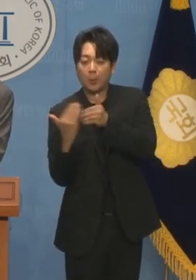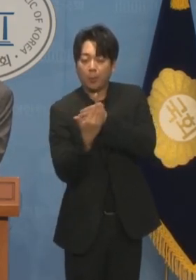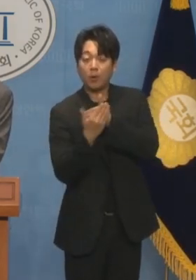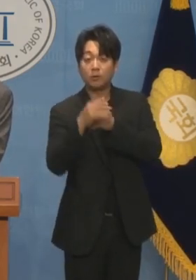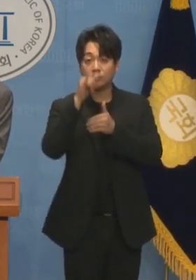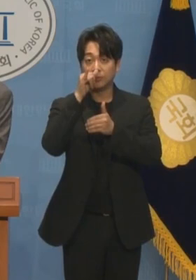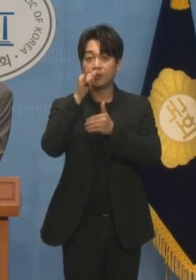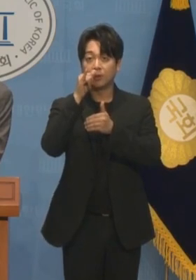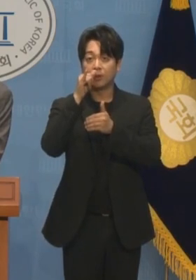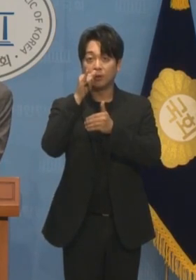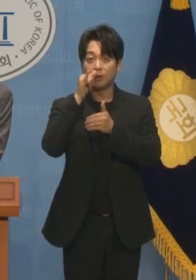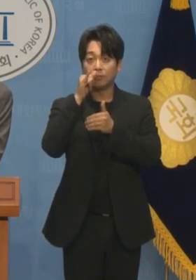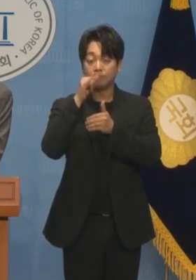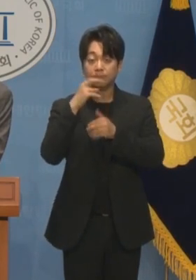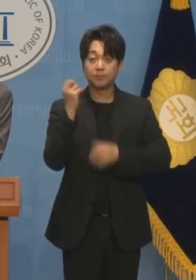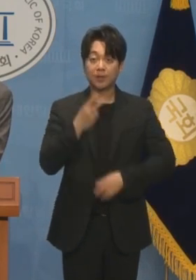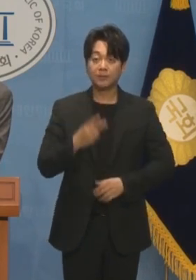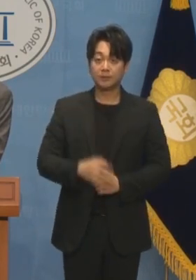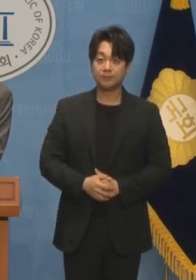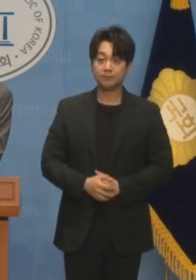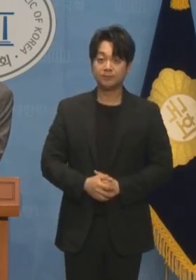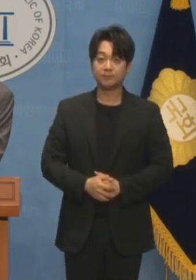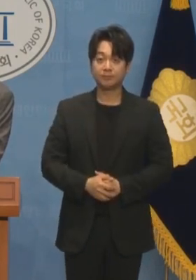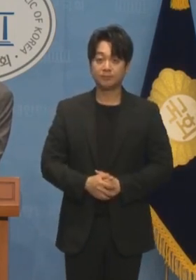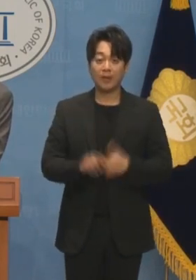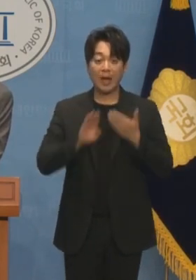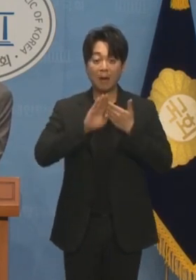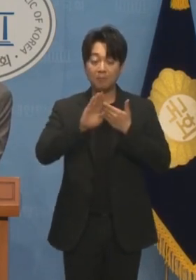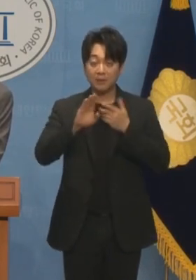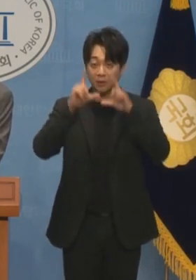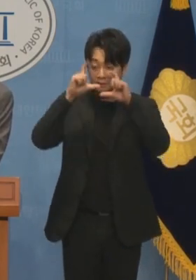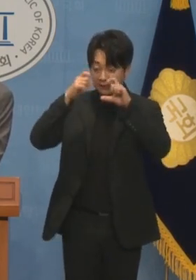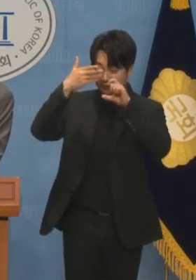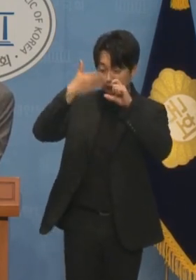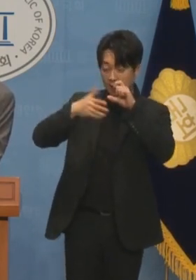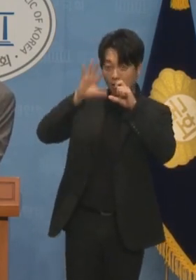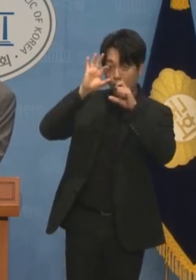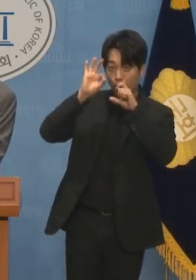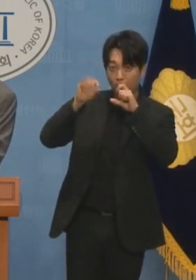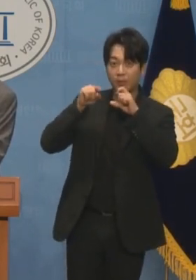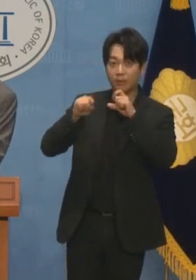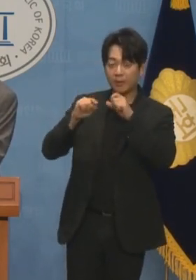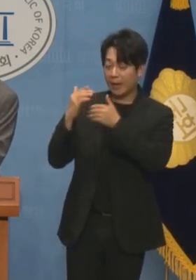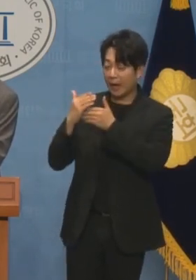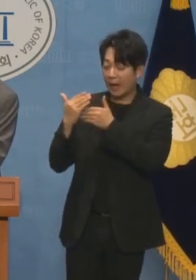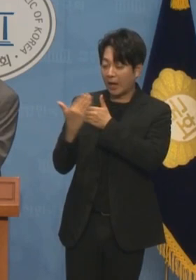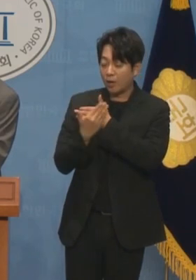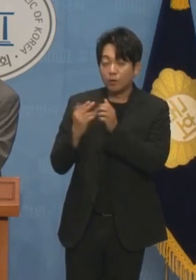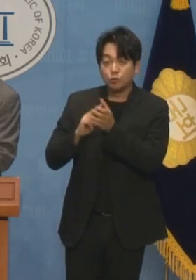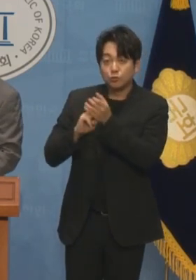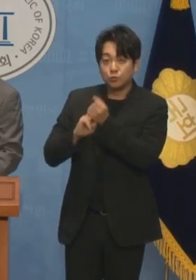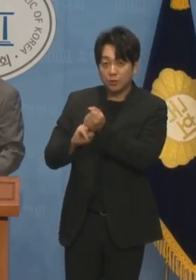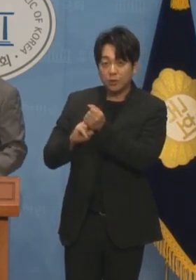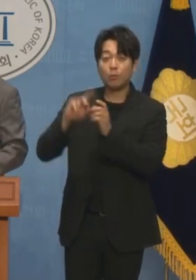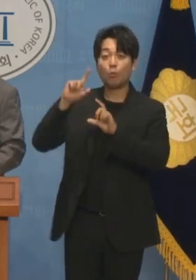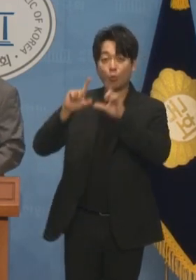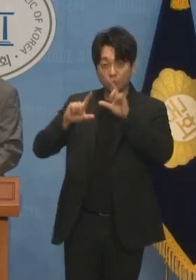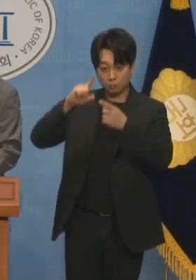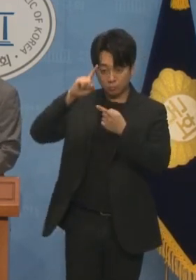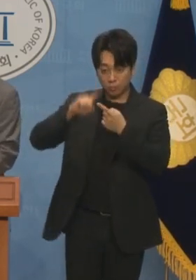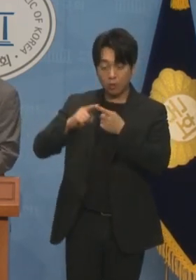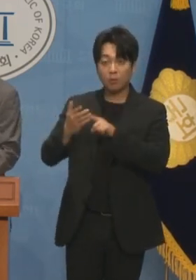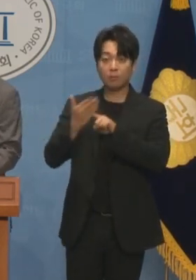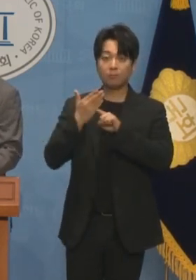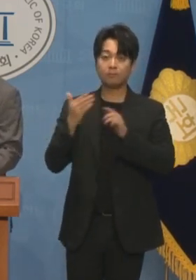이제 정면으로 찍은 사진이고 가려진 모습이 그대로 나타나 있습니다.